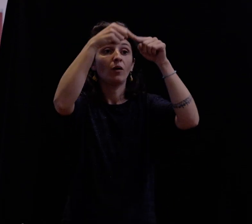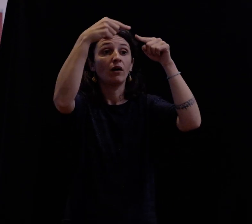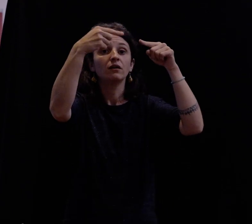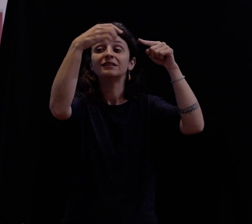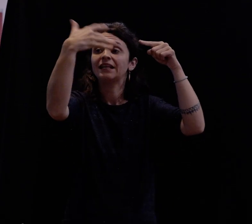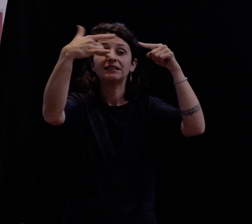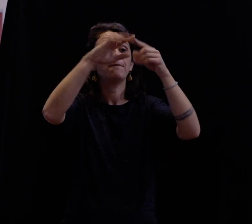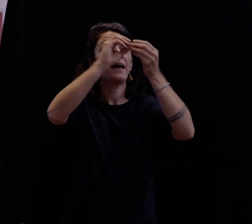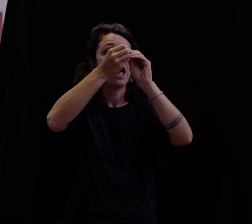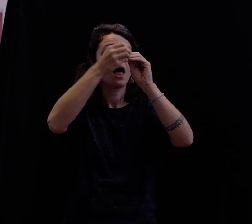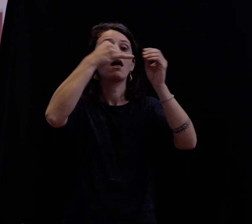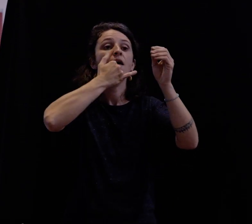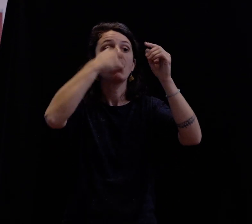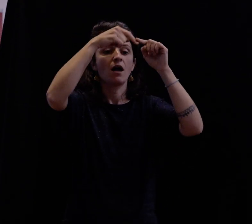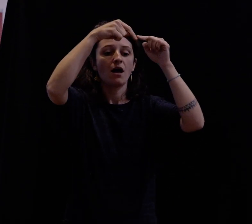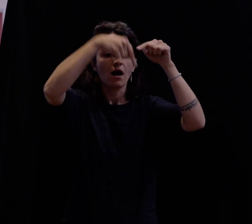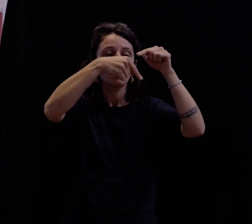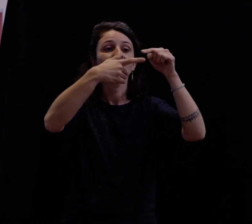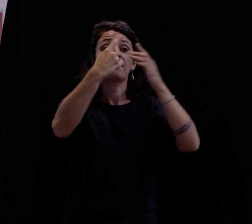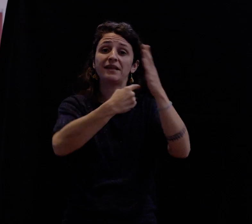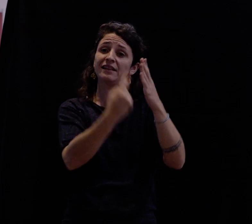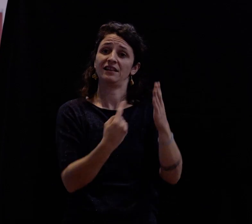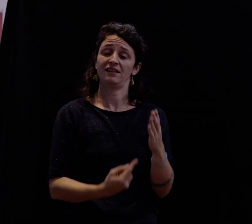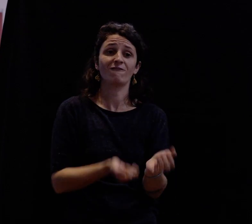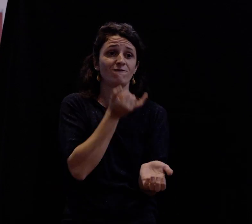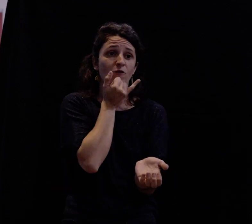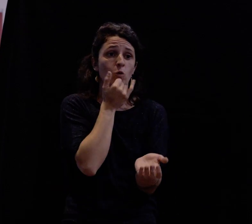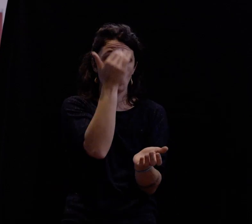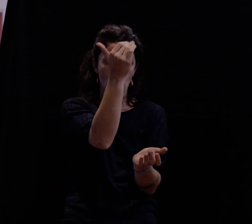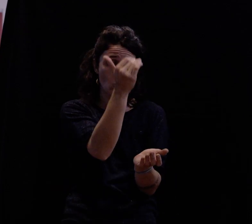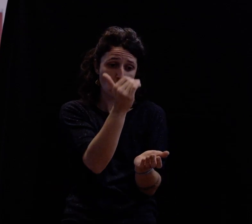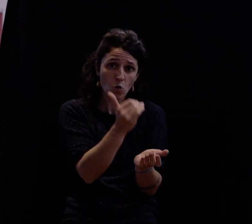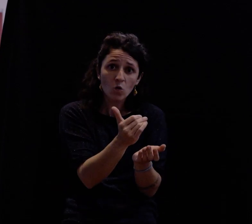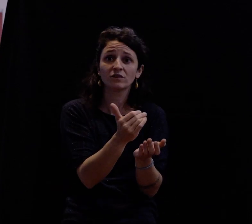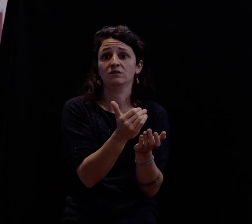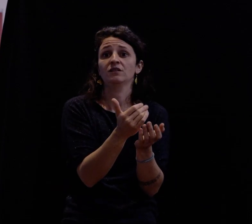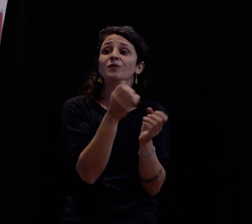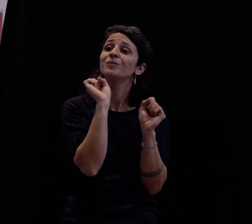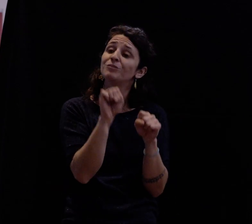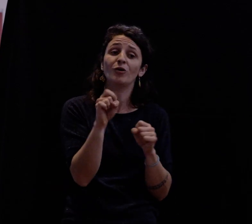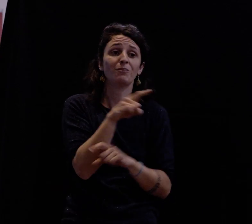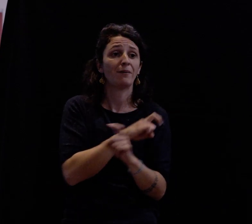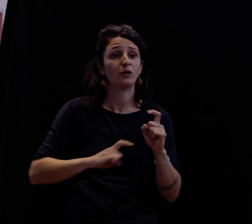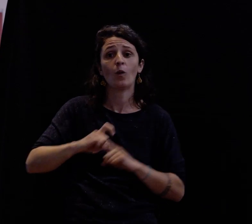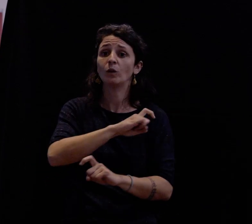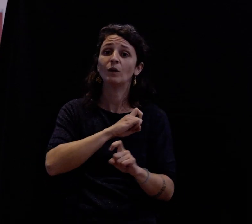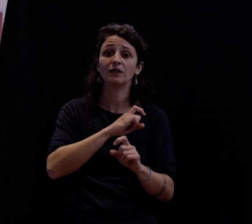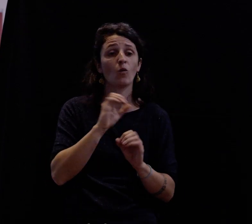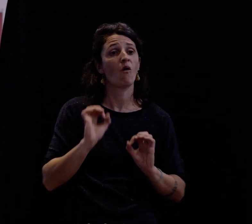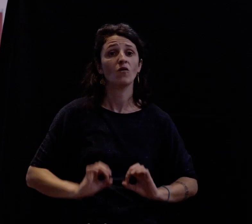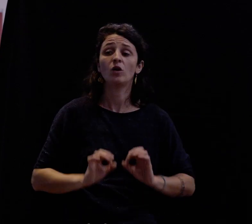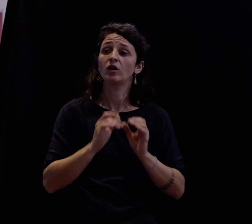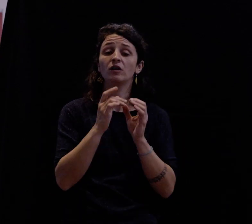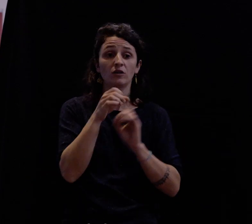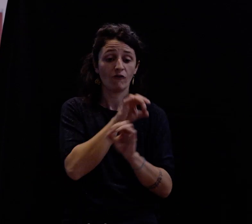filles, elles vont avoir la même faute d'orthographe. Et c'est ça qui fait qu'on peut avoir plusieurs spermatozoïdes ou plusieurs ovules avec la même faute d'orthographe.